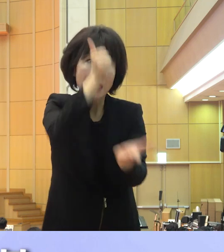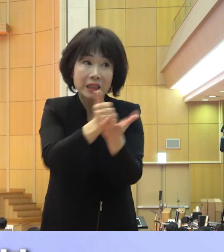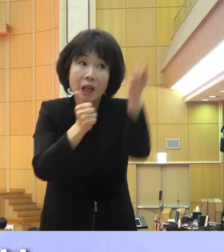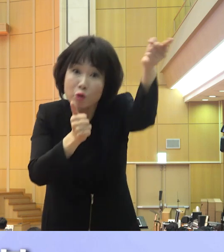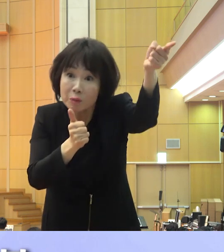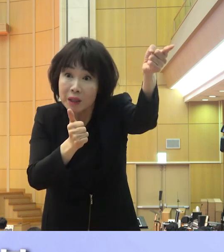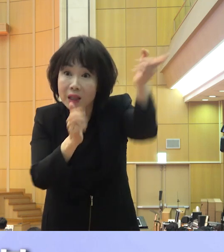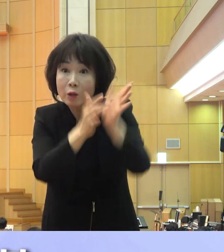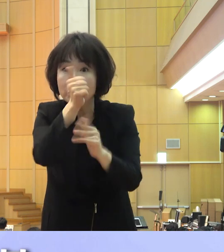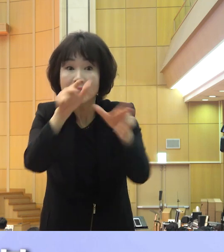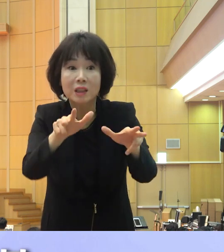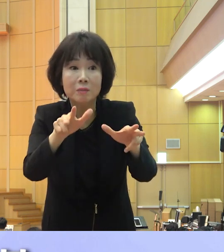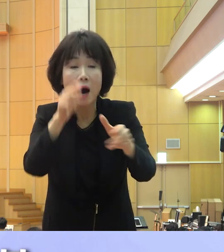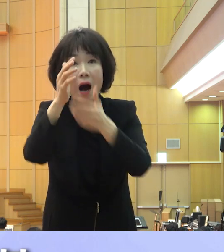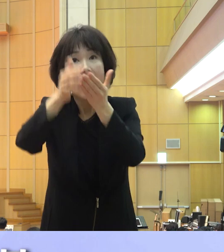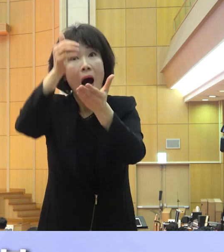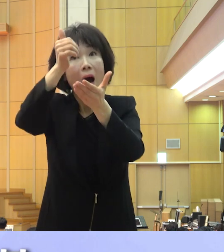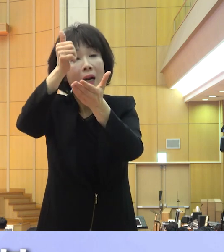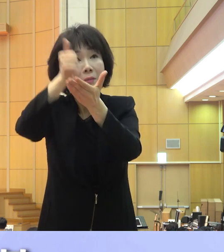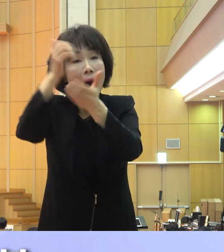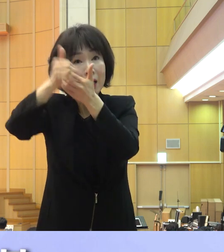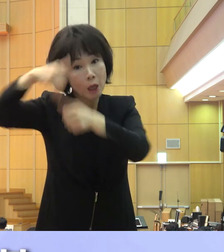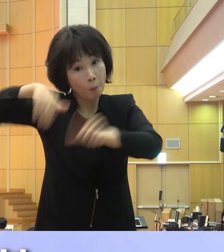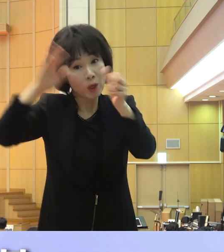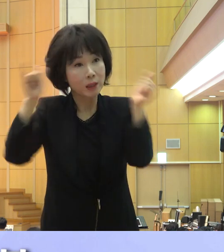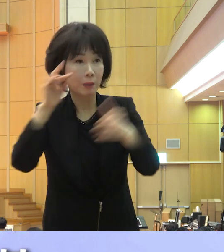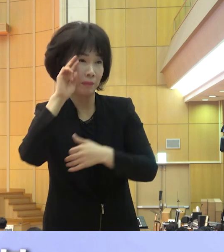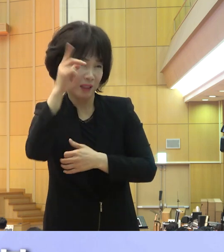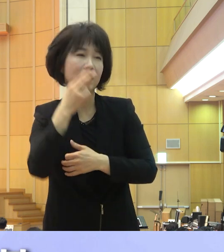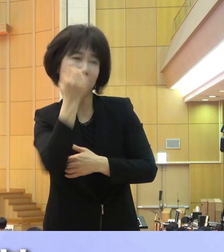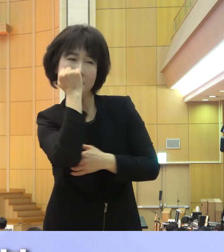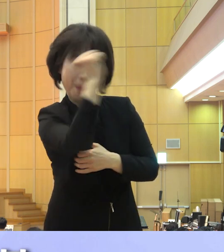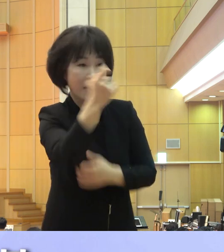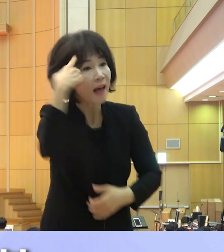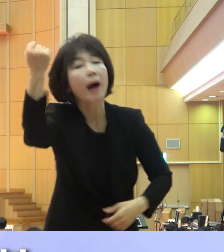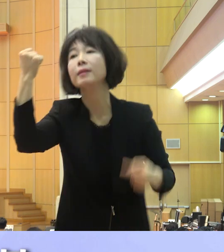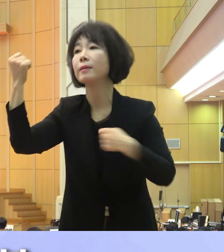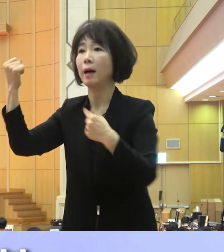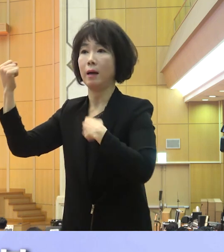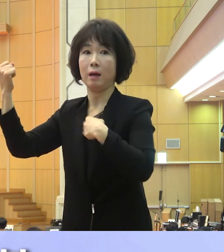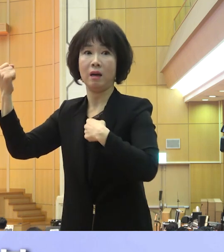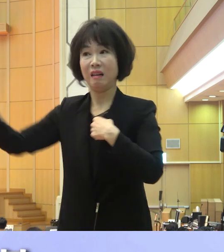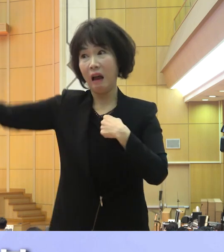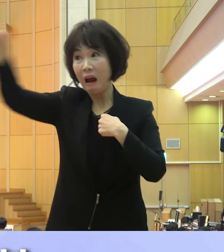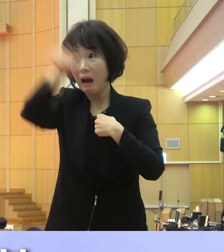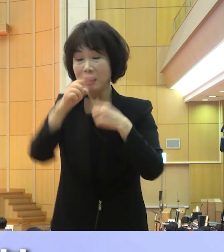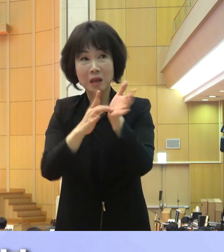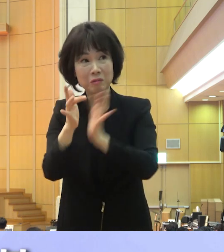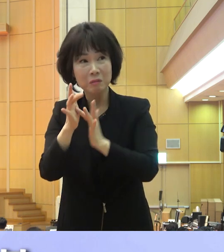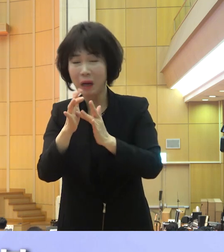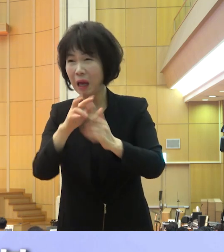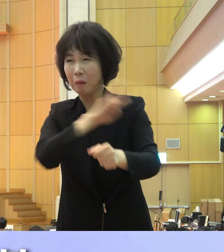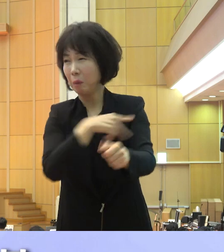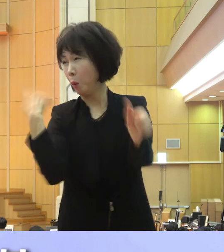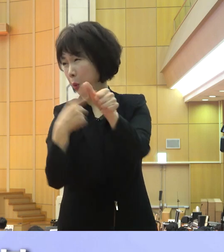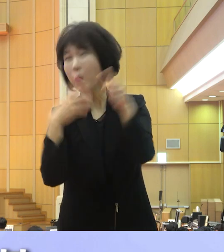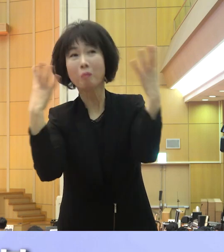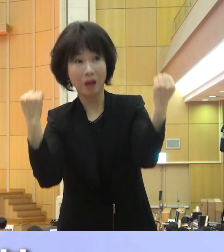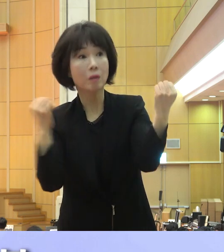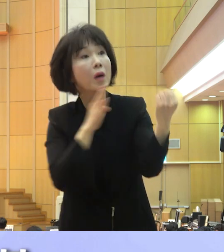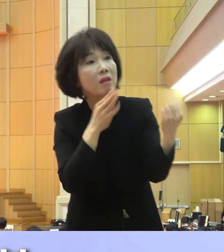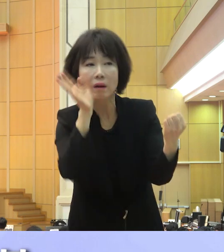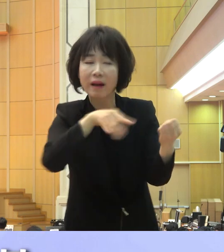예수님께서 하나님이 보내신 분이 틀림없다라고 저는 그렇게 생각합니다.